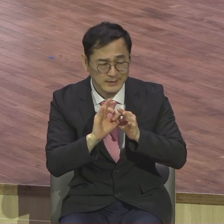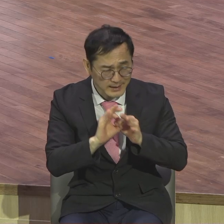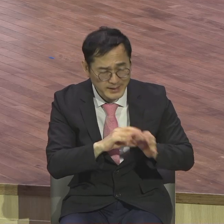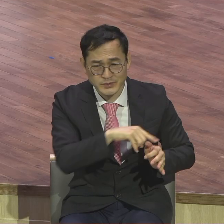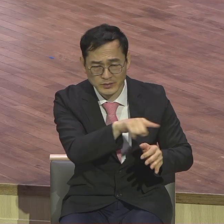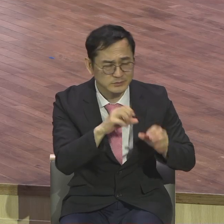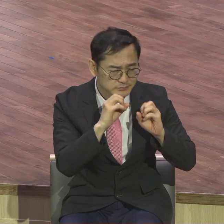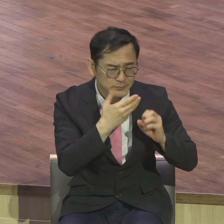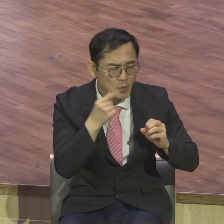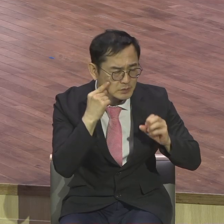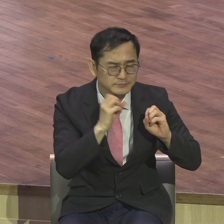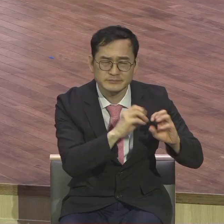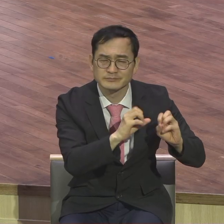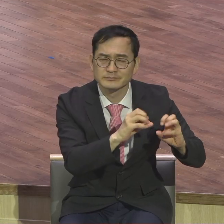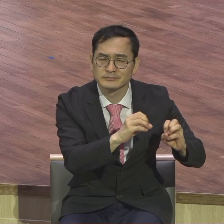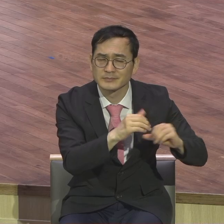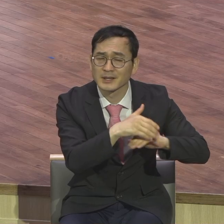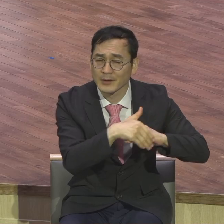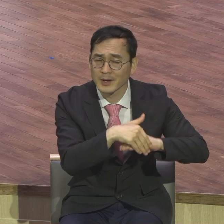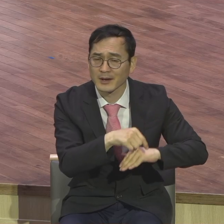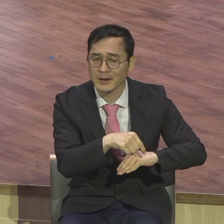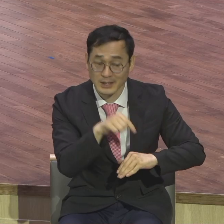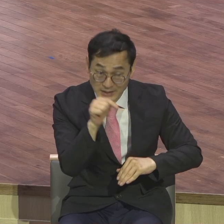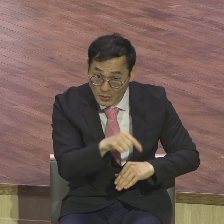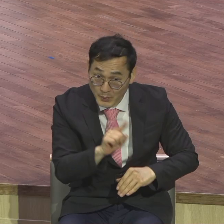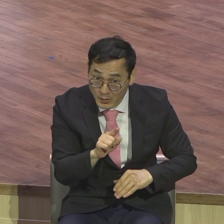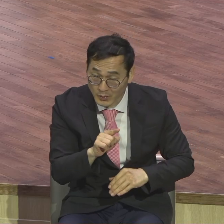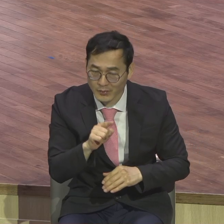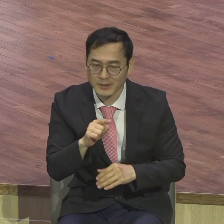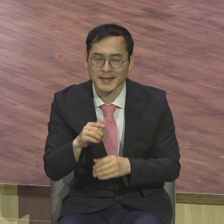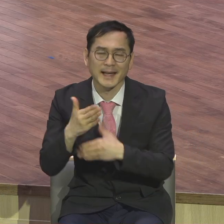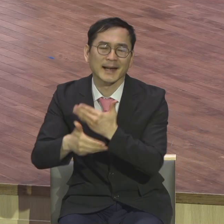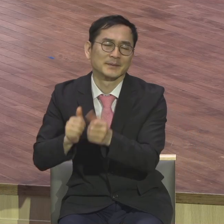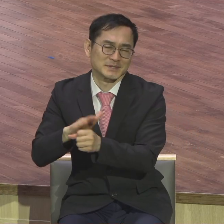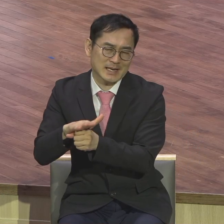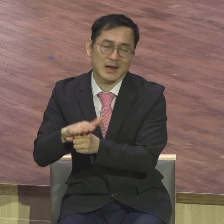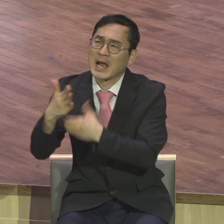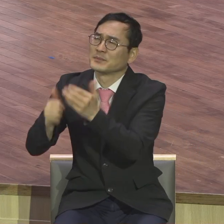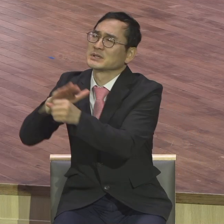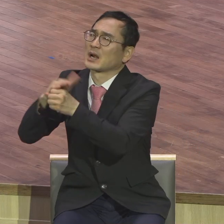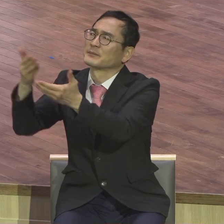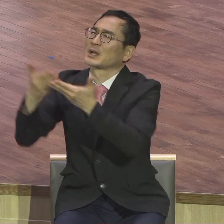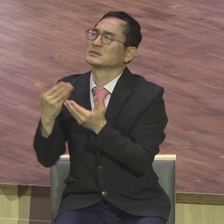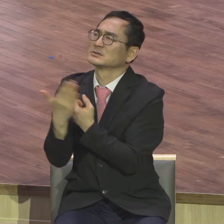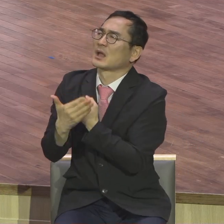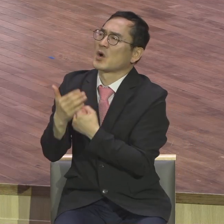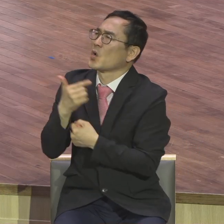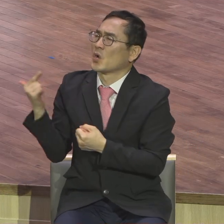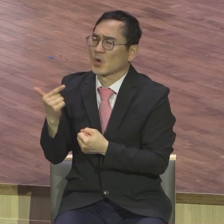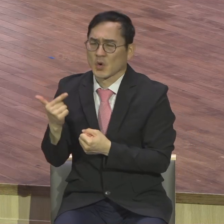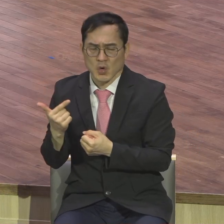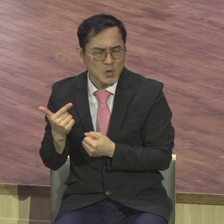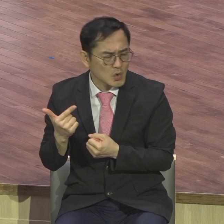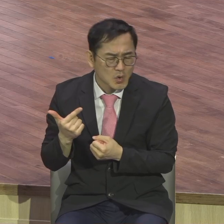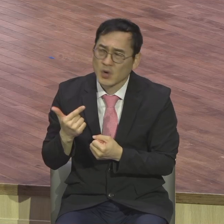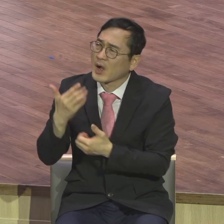사랑이에요. 하나님의 사랑을 받은 자가 갚아야 되겠는데 갚는 방법이